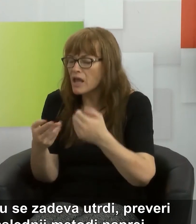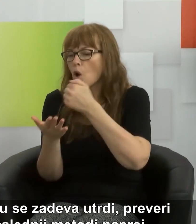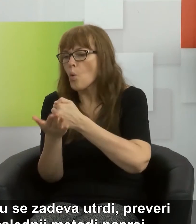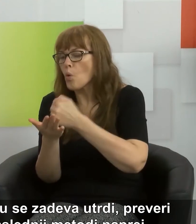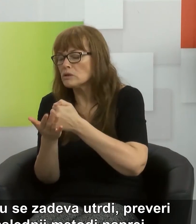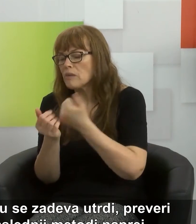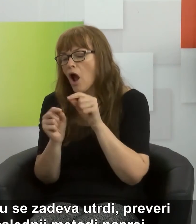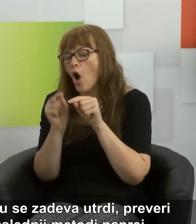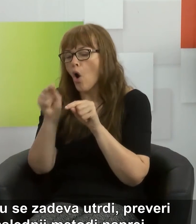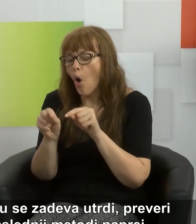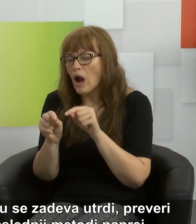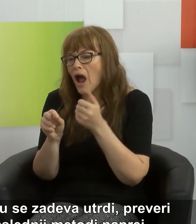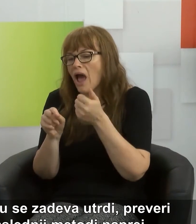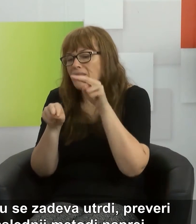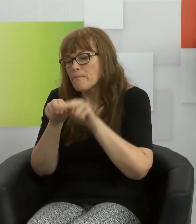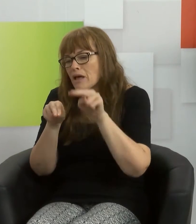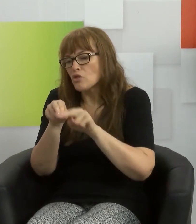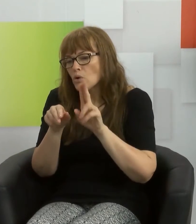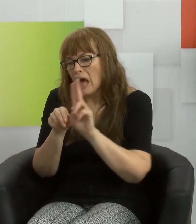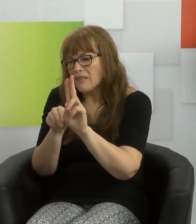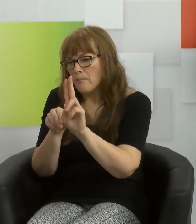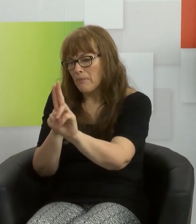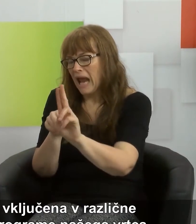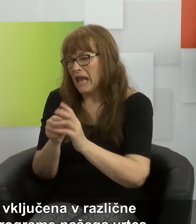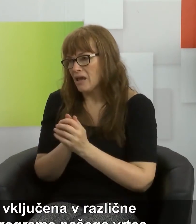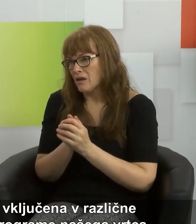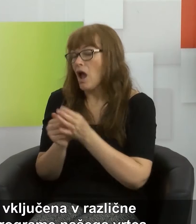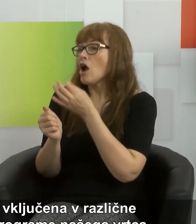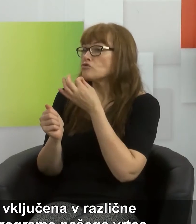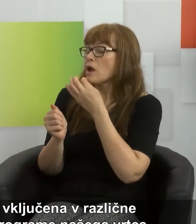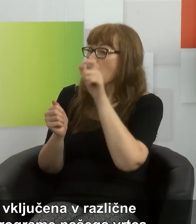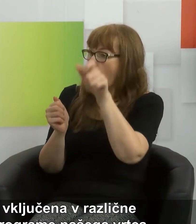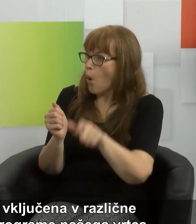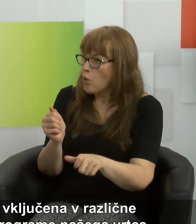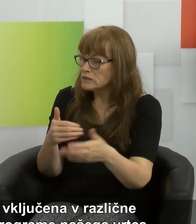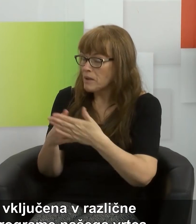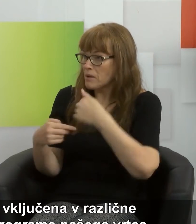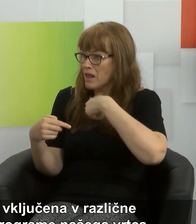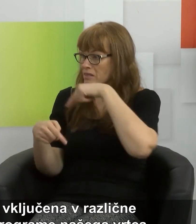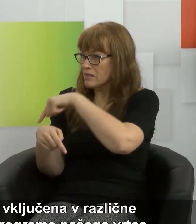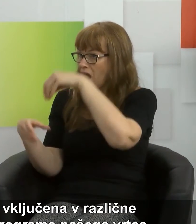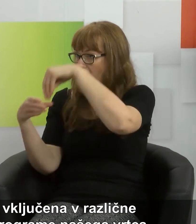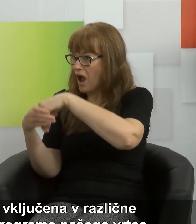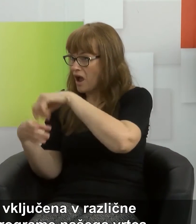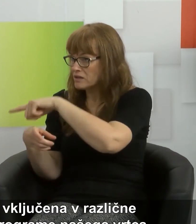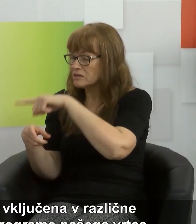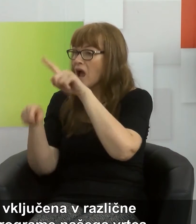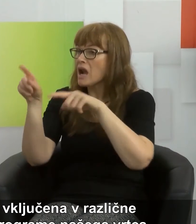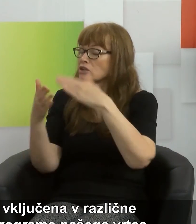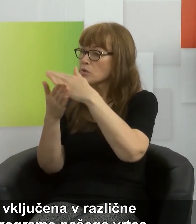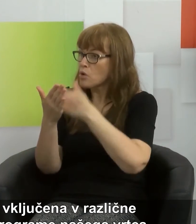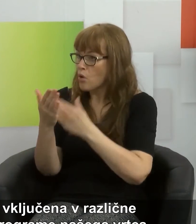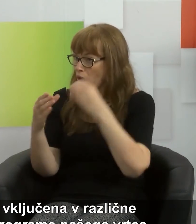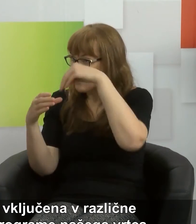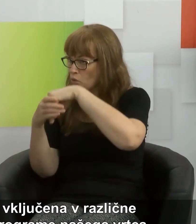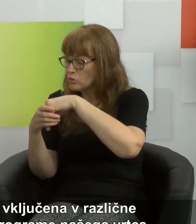gre korak spet v neki metodi naprej. Če pa je oseba pri nas vključena v različne programe, predvsem